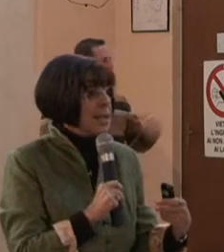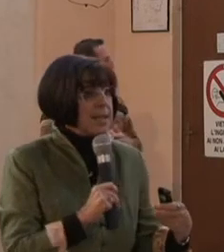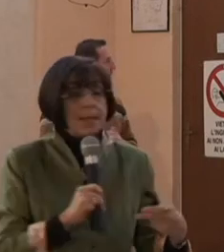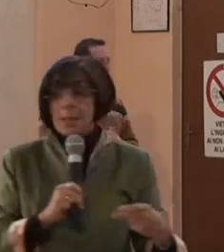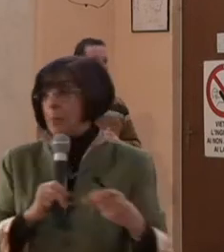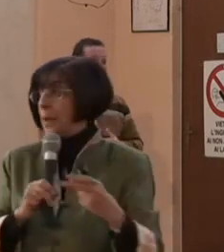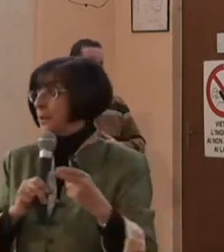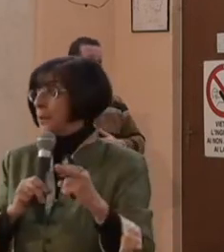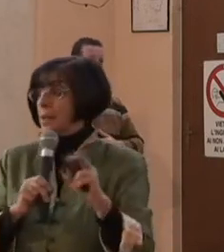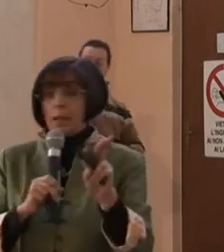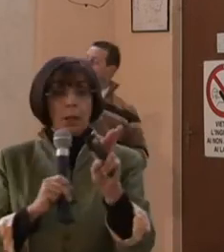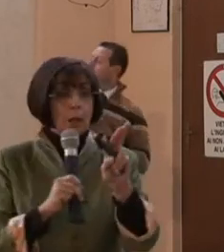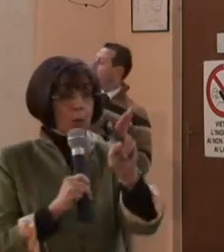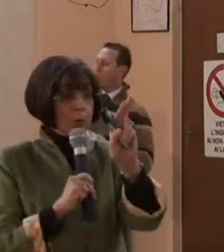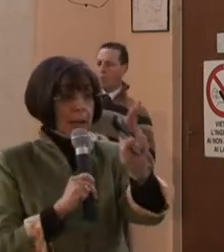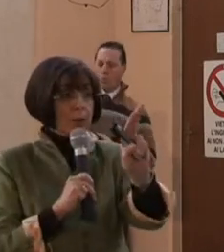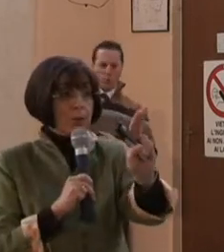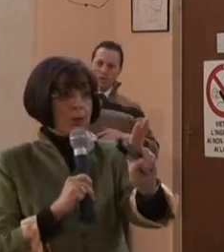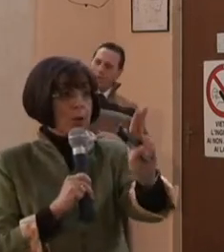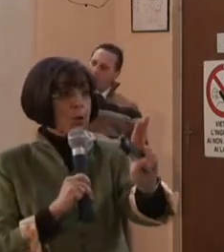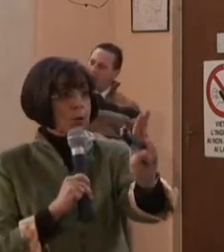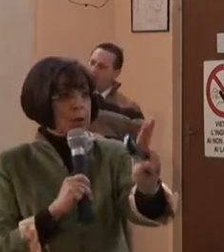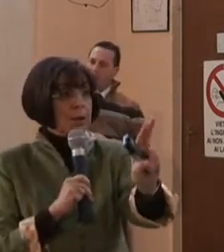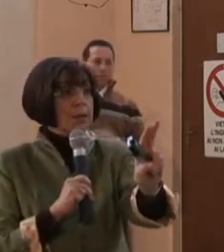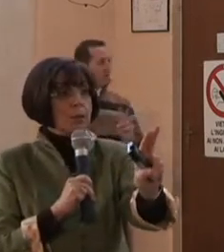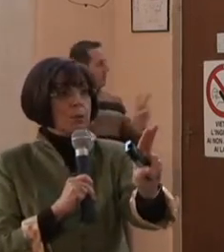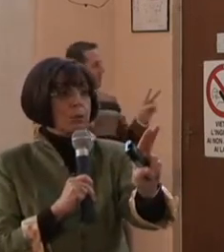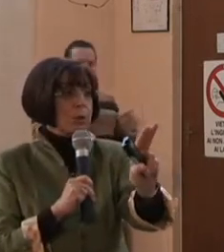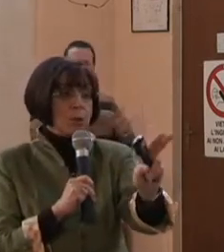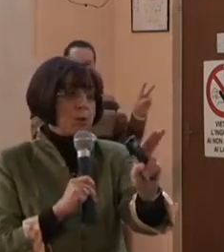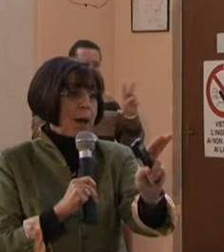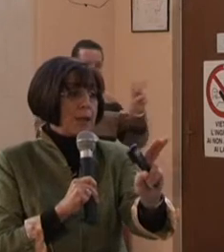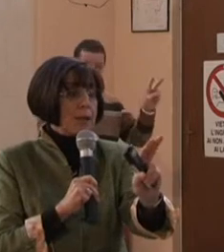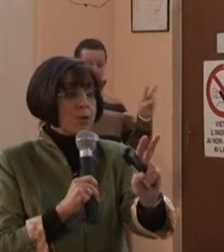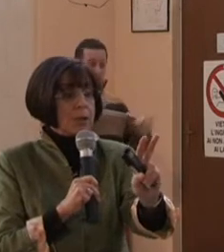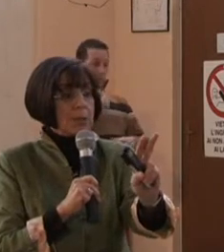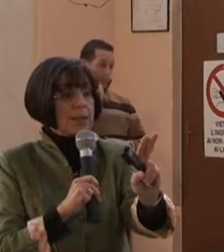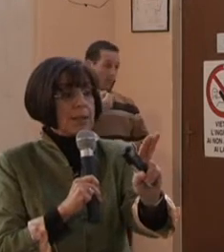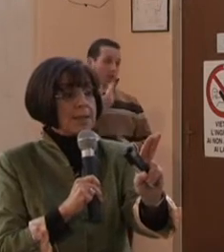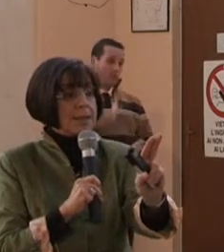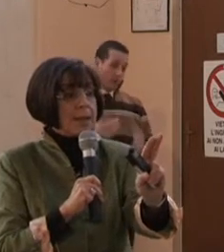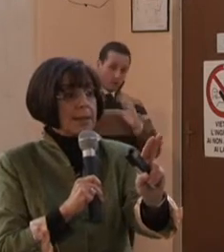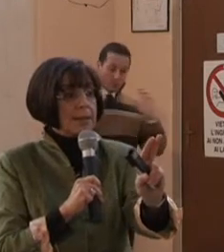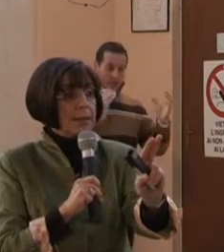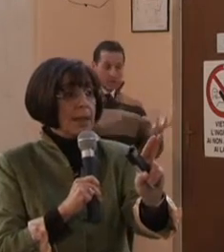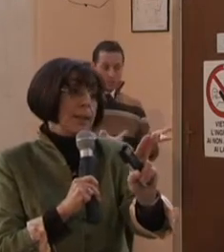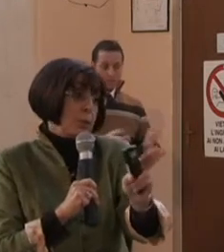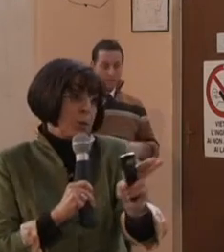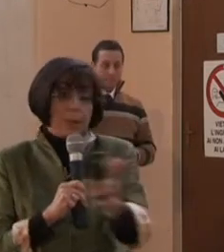testa senza perdere il contatto con l'interlocutore principale che solitamente è